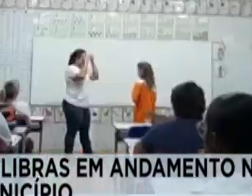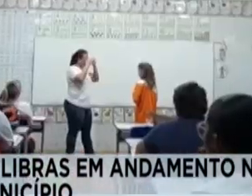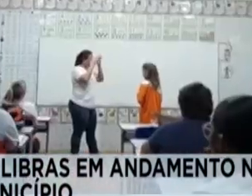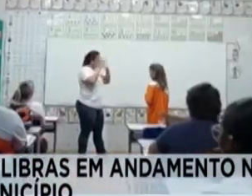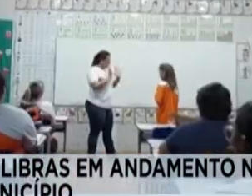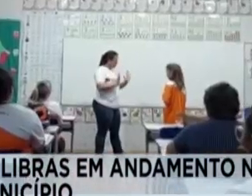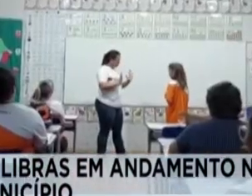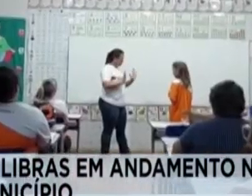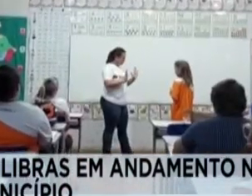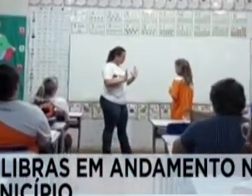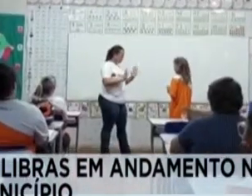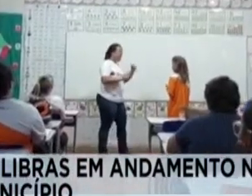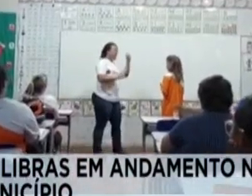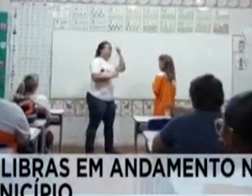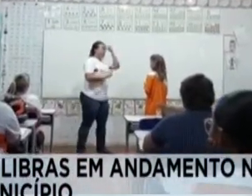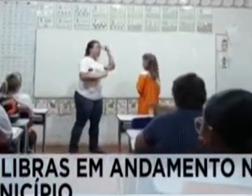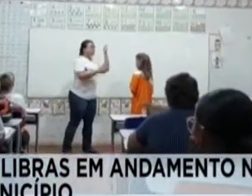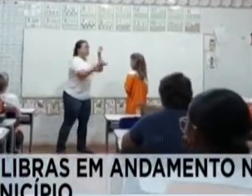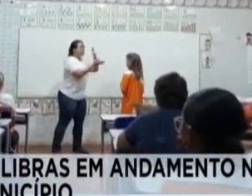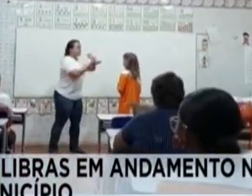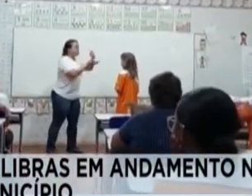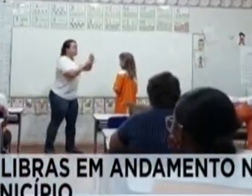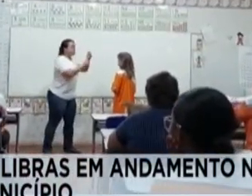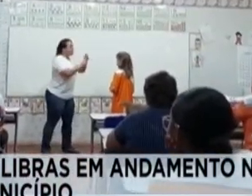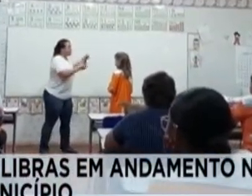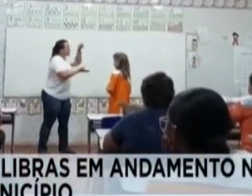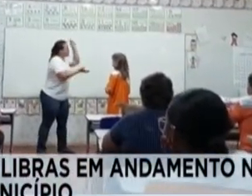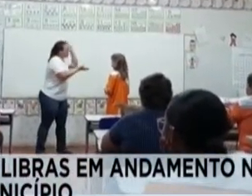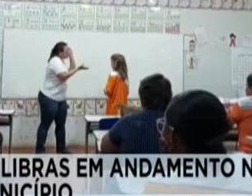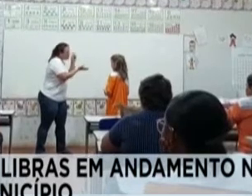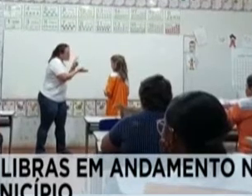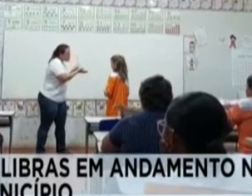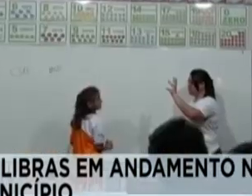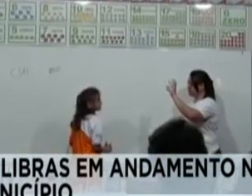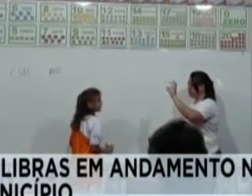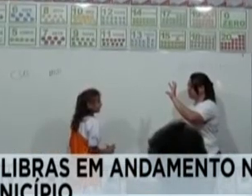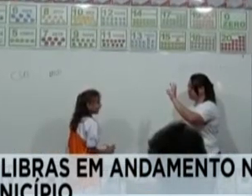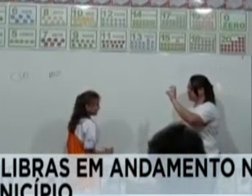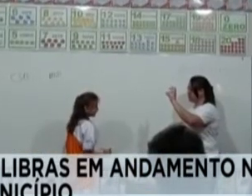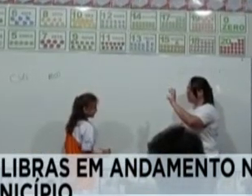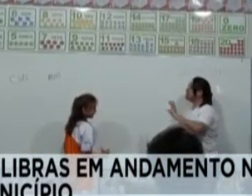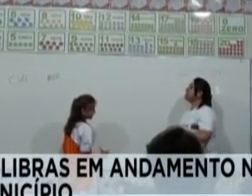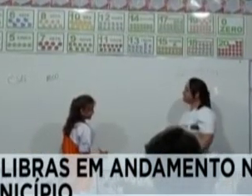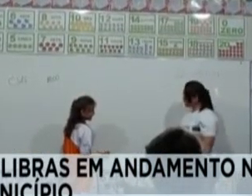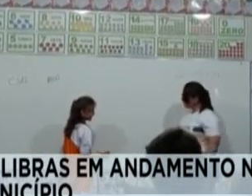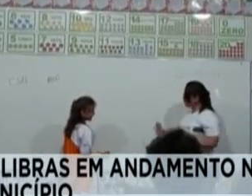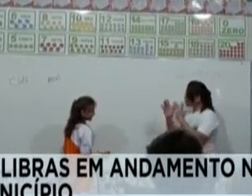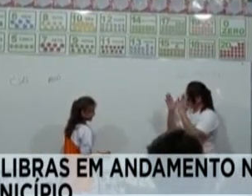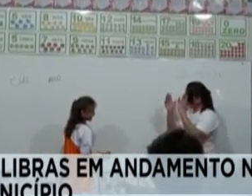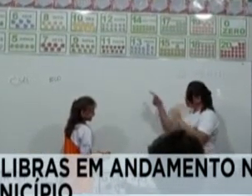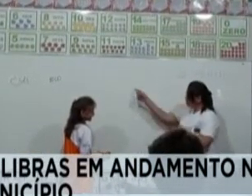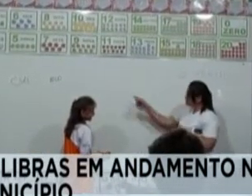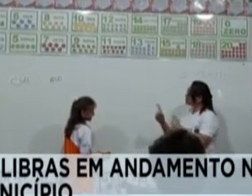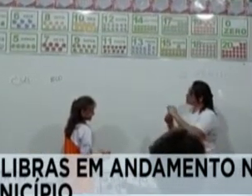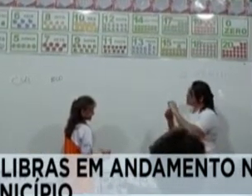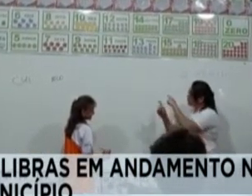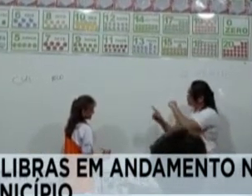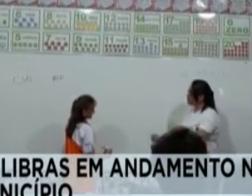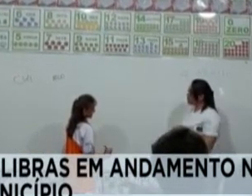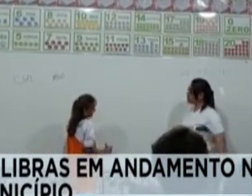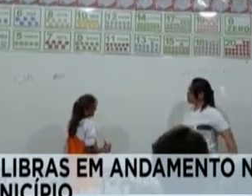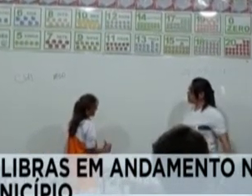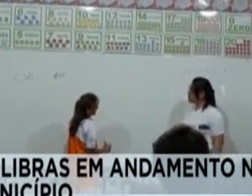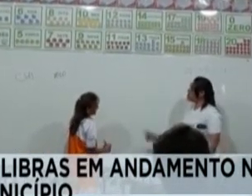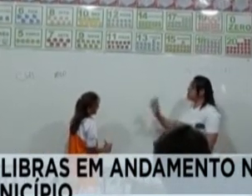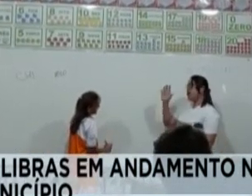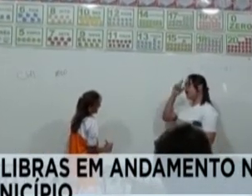a gente, porque se a gente correr tudo atrás, não tiver um retorno da população em tudo isso, a gente acaba ficando perdido aí